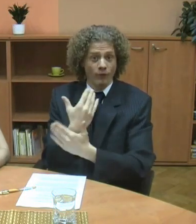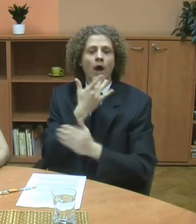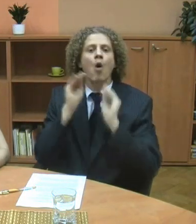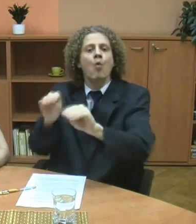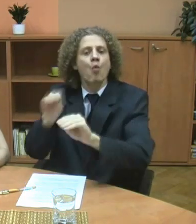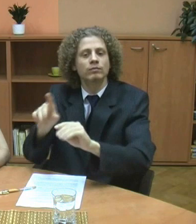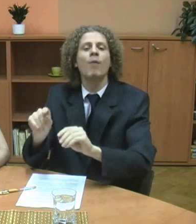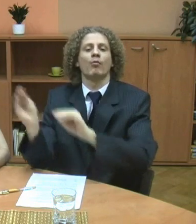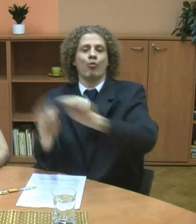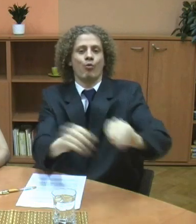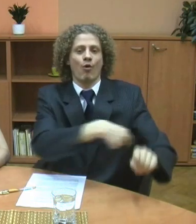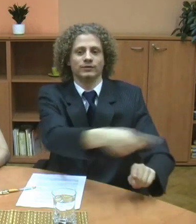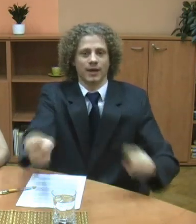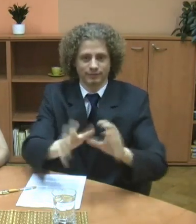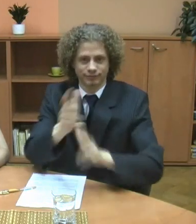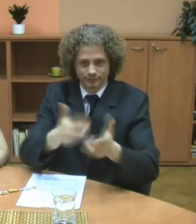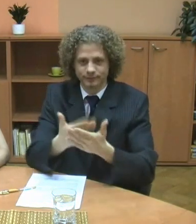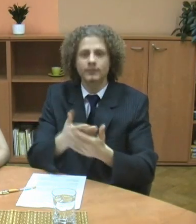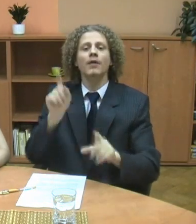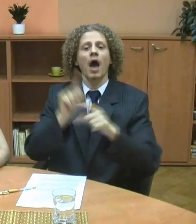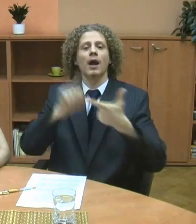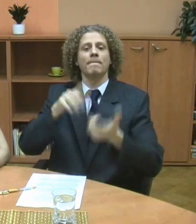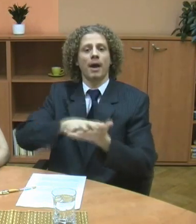materiálů vzniklých pro tlumočníky znakového jazyka.